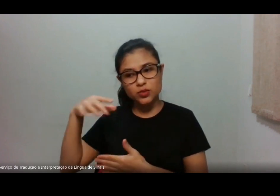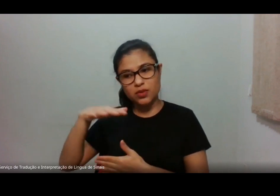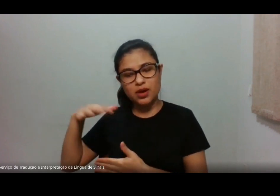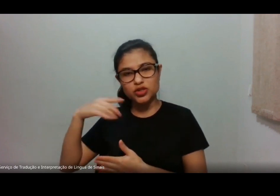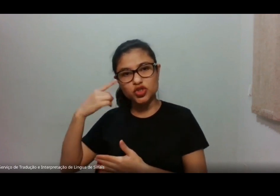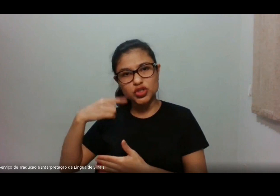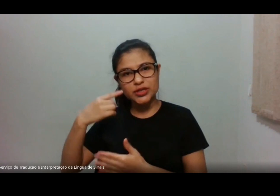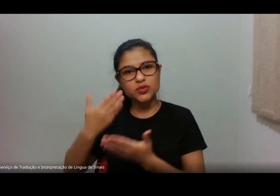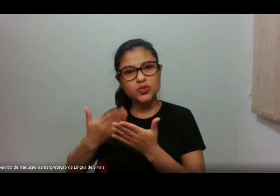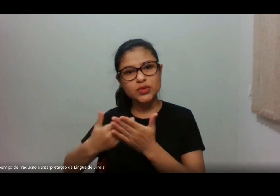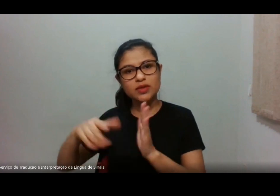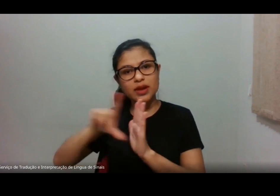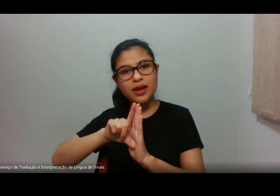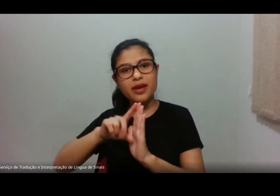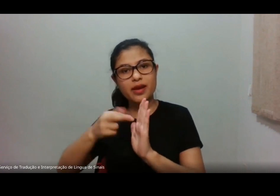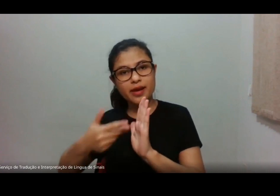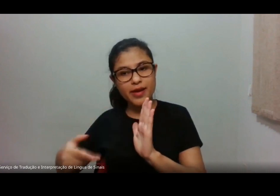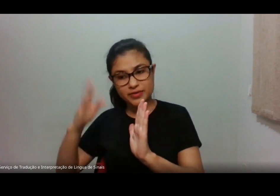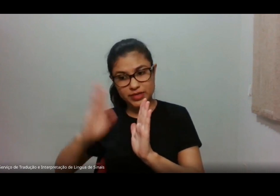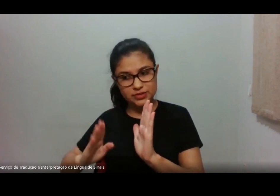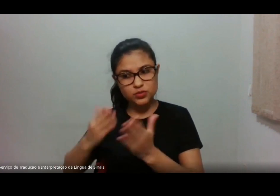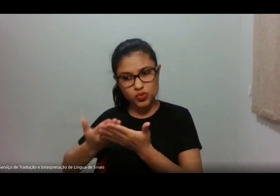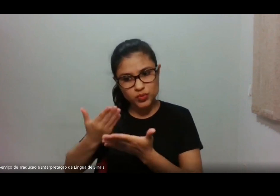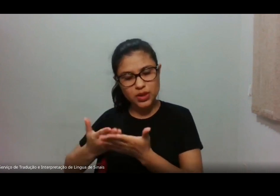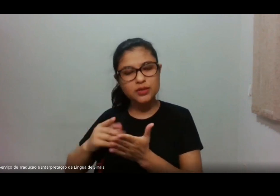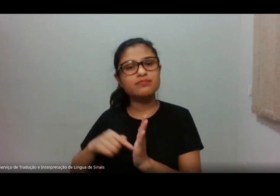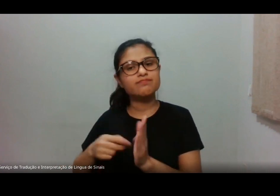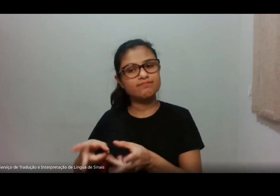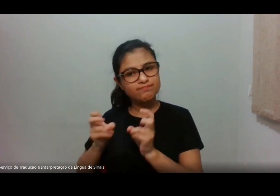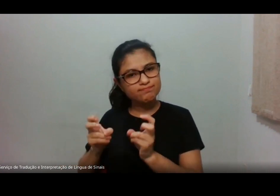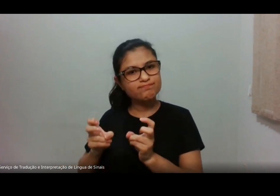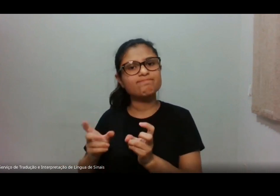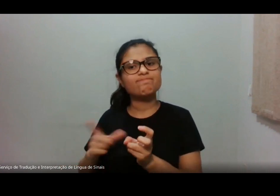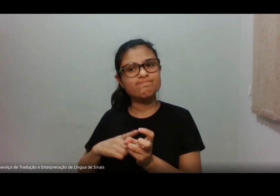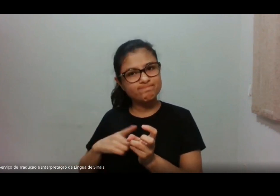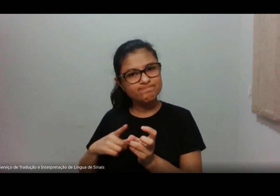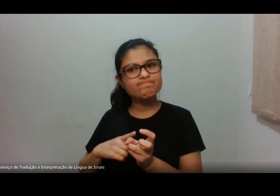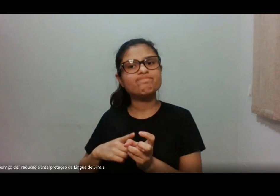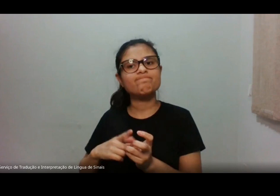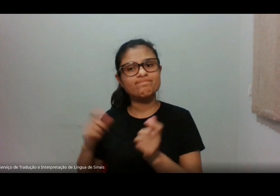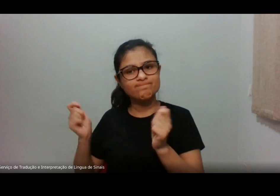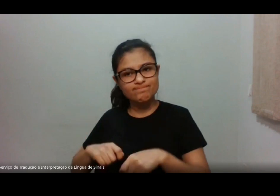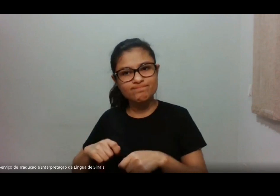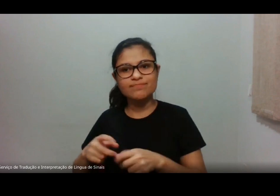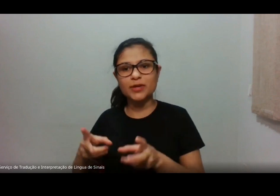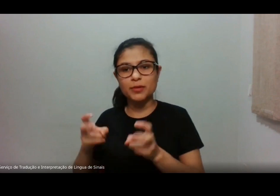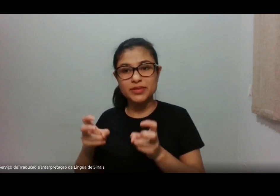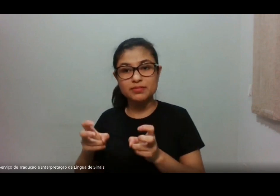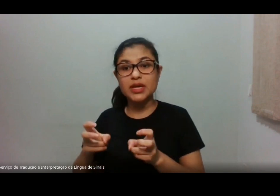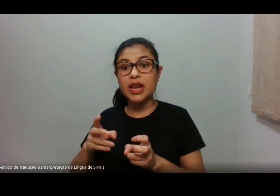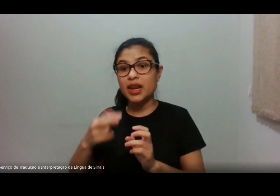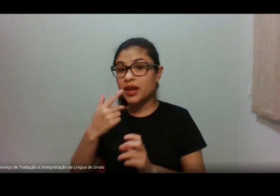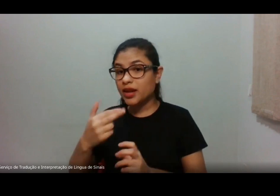a partir do direito, estudando a legislação brasileira, existe margem ali para compreender que sim, as línguas